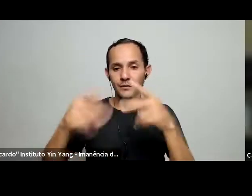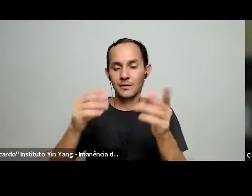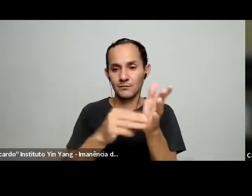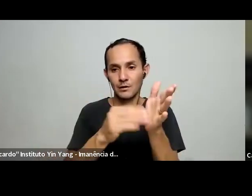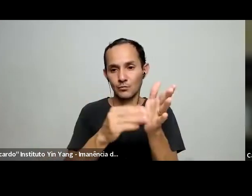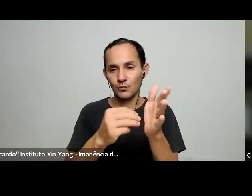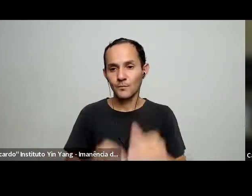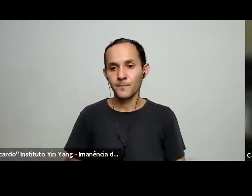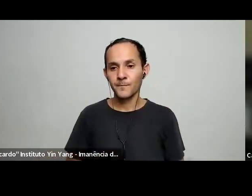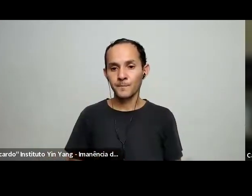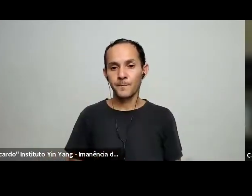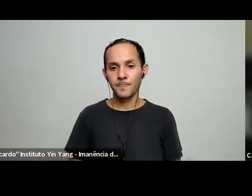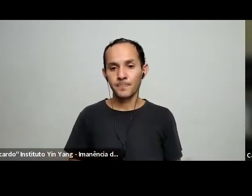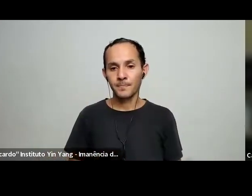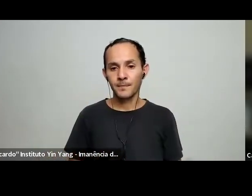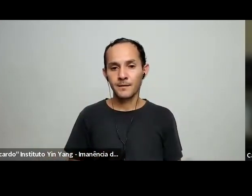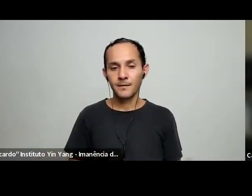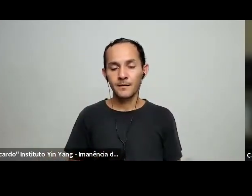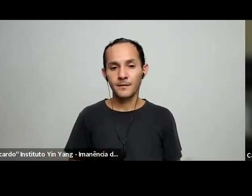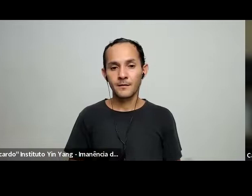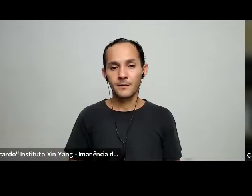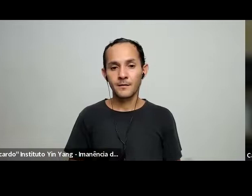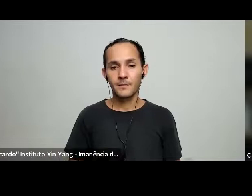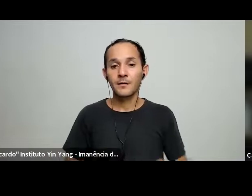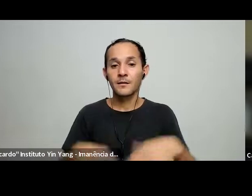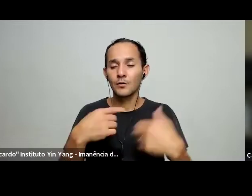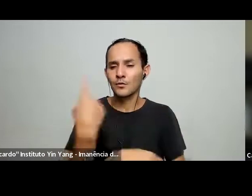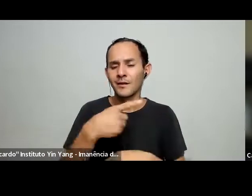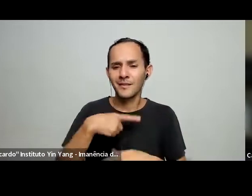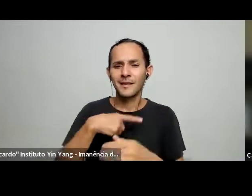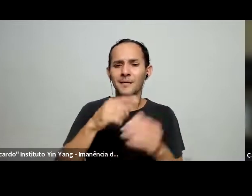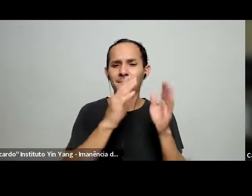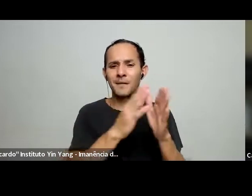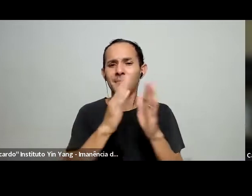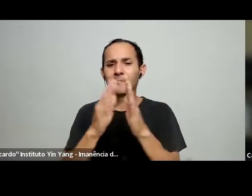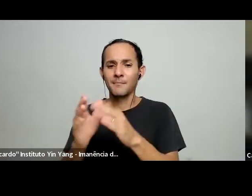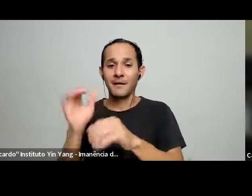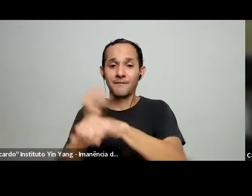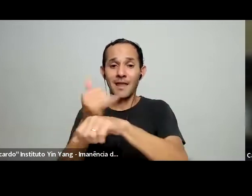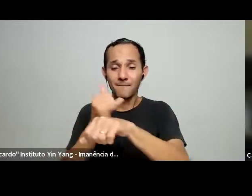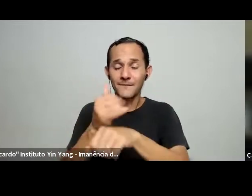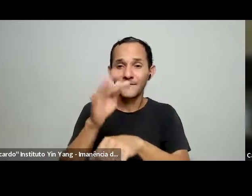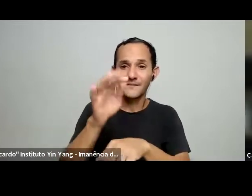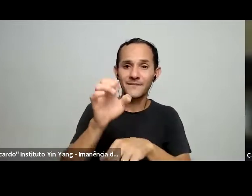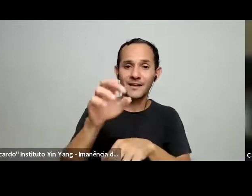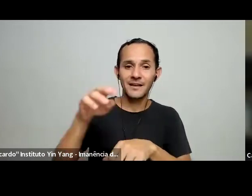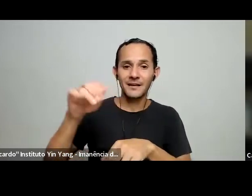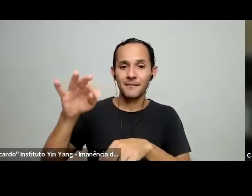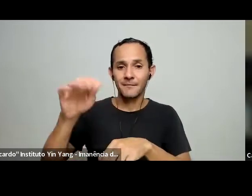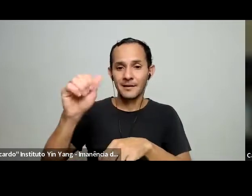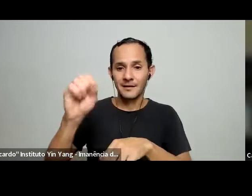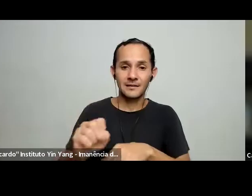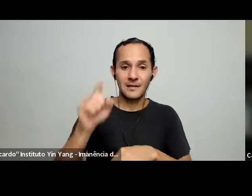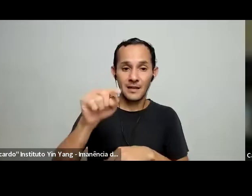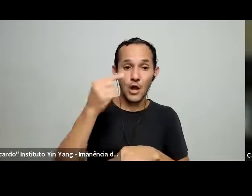né? Enfim, a gente tem várias ferramentas, aqui eu estou mostrando algumas, né? Esse aqui é o RedCap, é o banco de